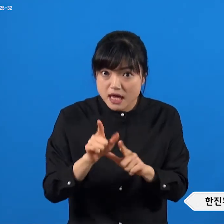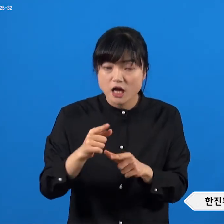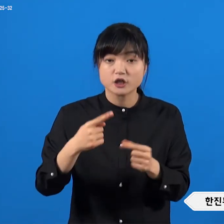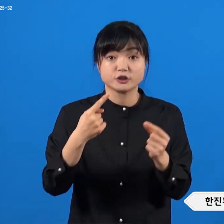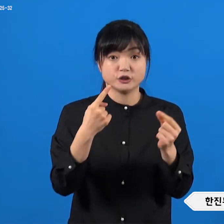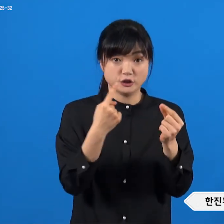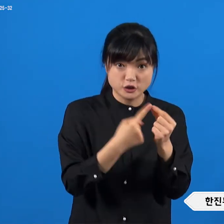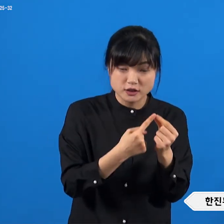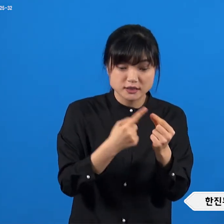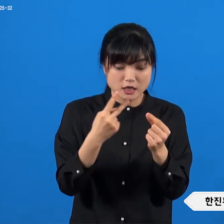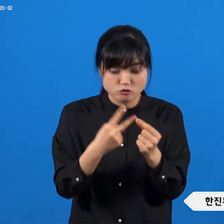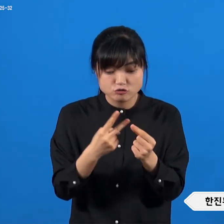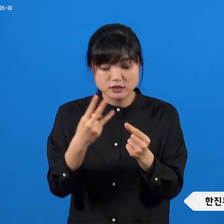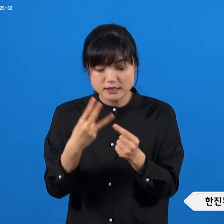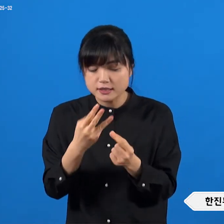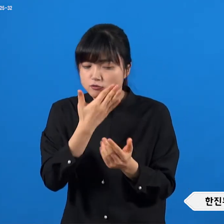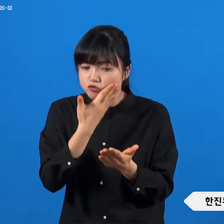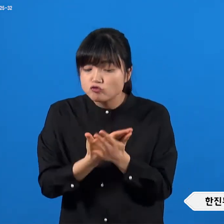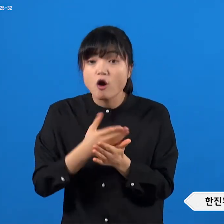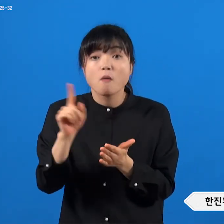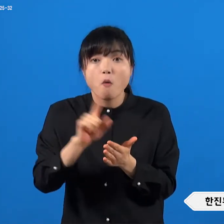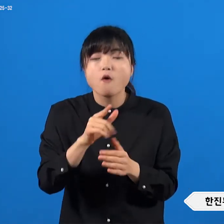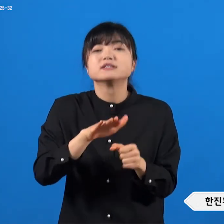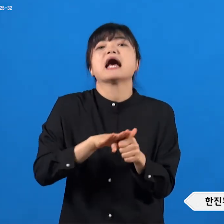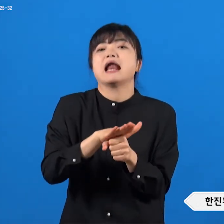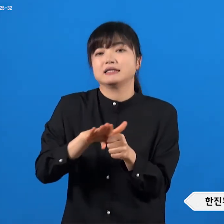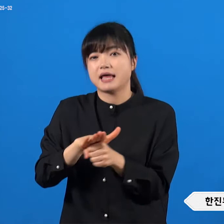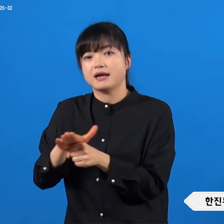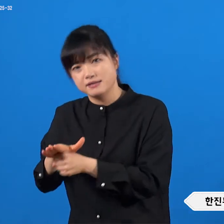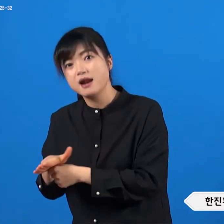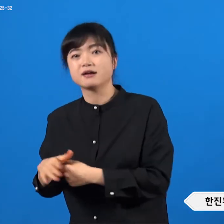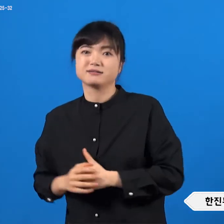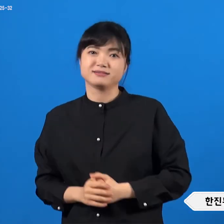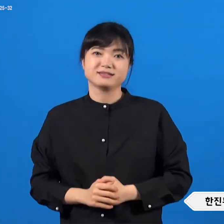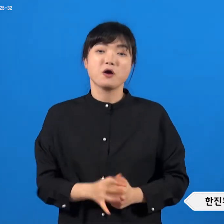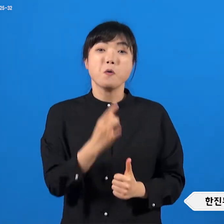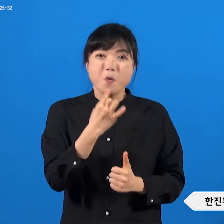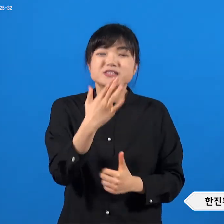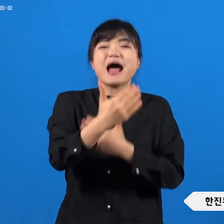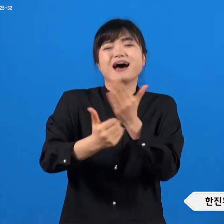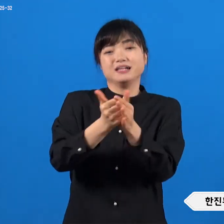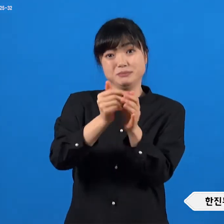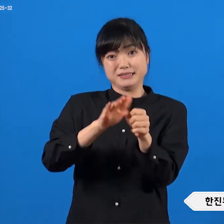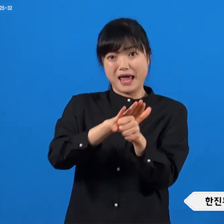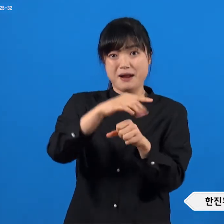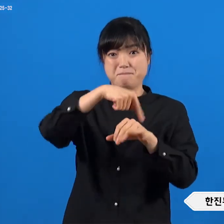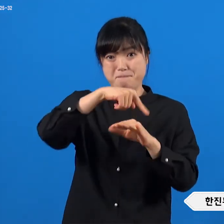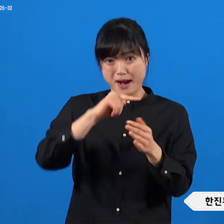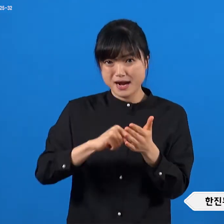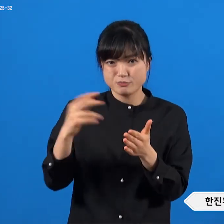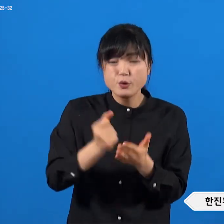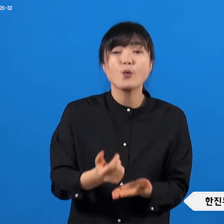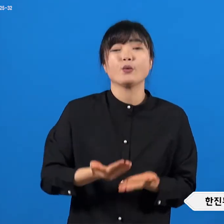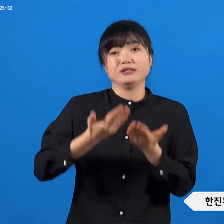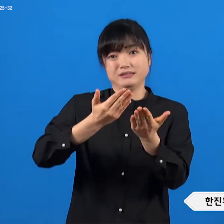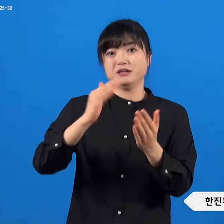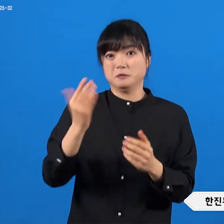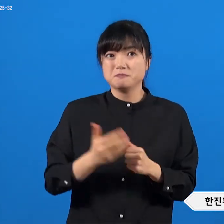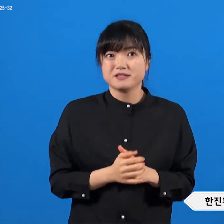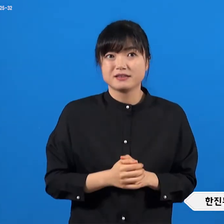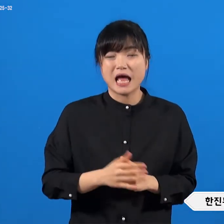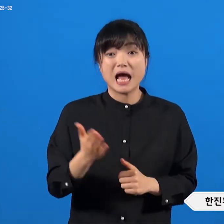신앙생활은 첫째도 사랑, 둘째도 사랑, 오직 하나님을 사랑하는 마음으로 하는